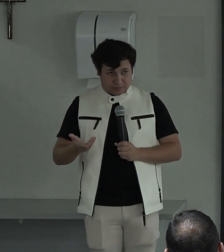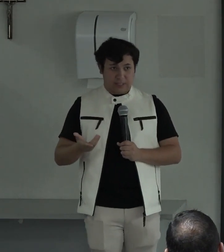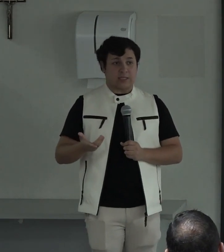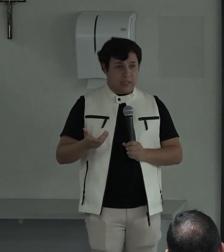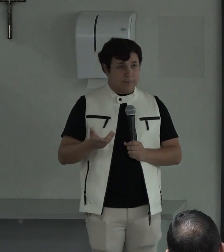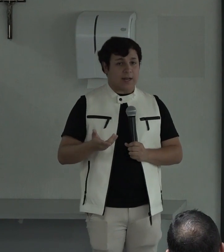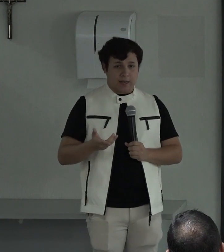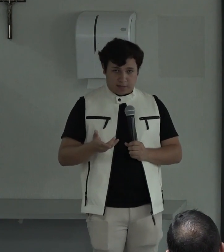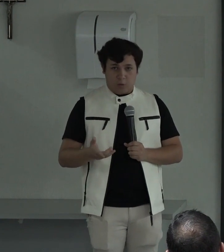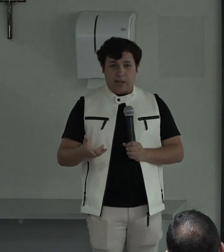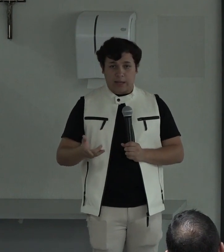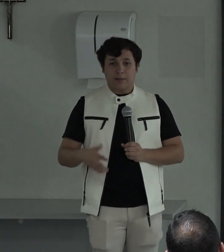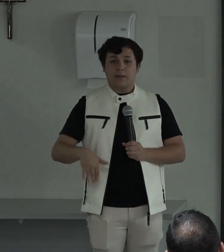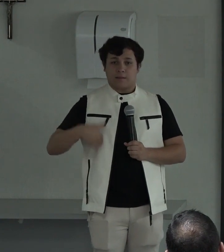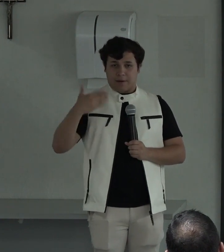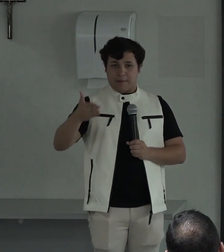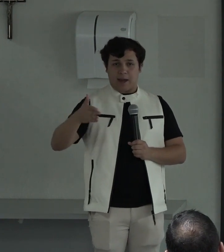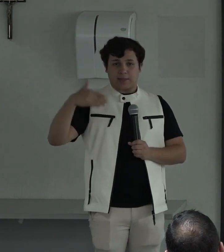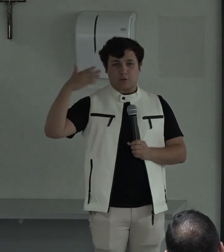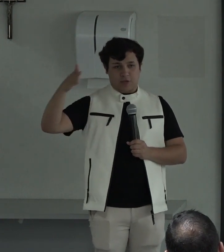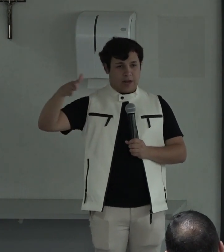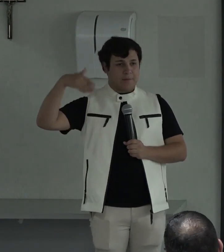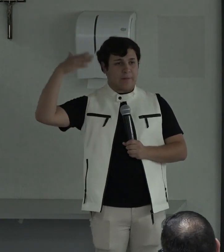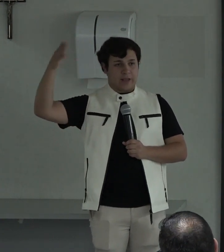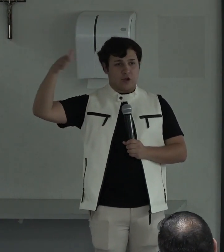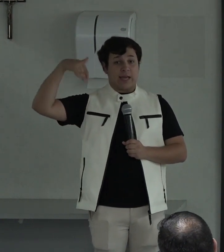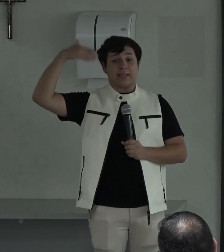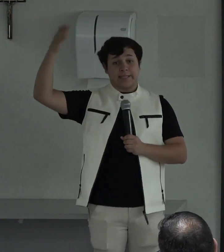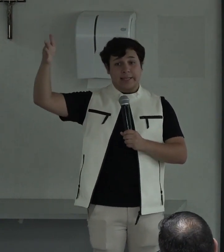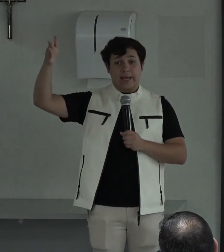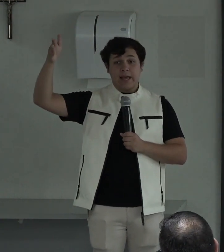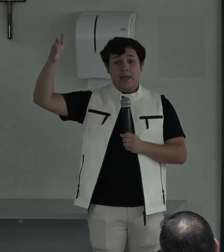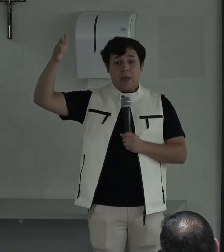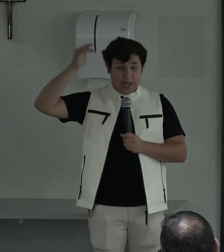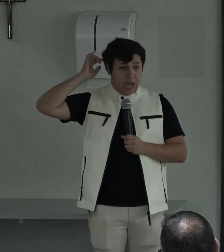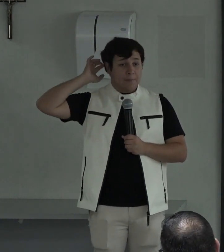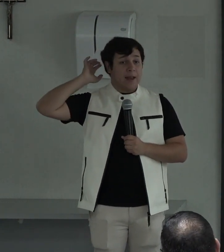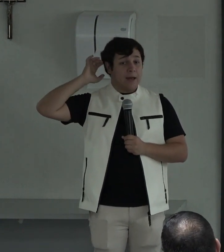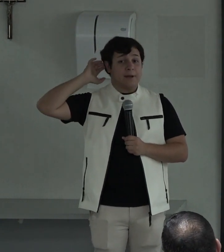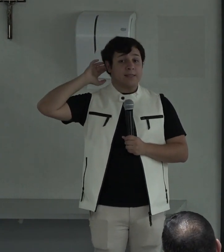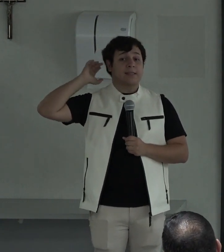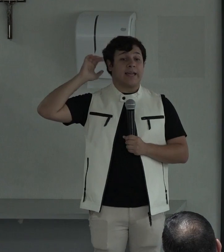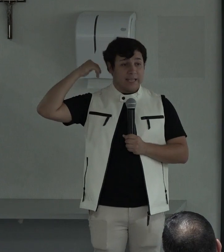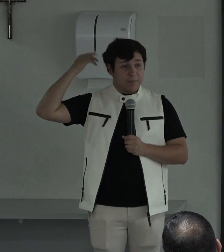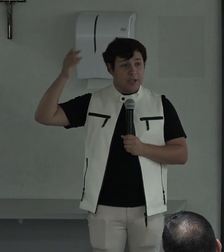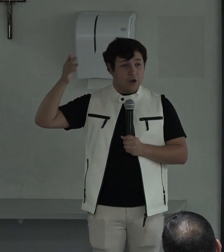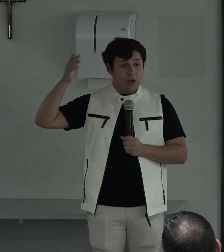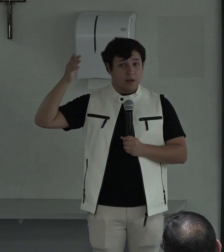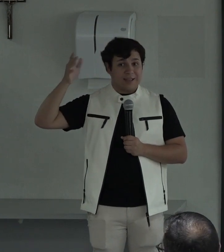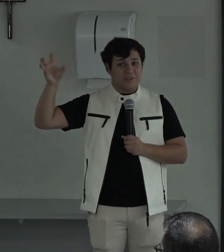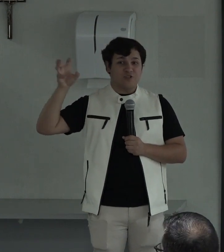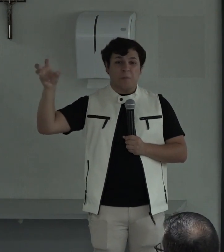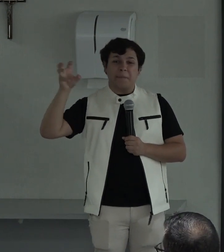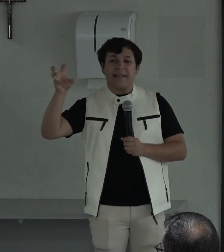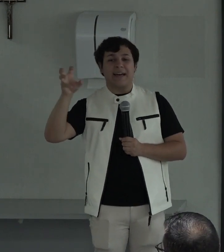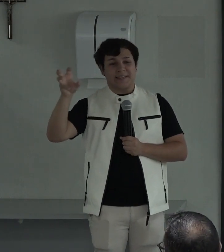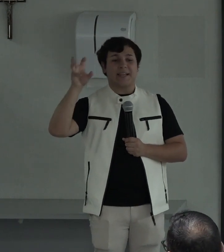que sí van a la escuela, primaria, secundaria, preparatoria, etcétera, y hay palabras que en español que son complicadas aún